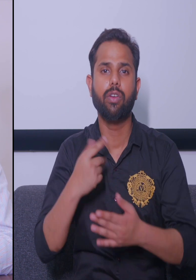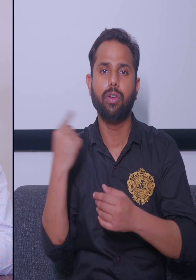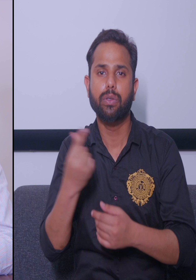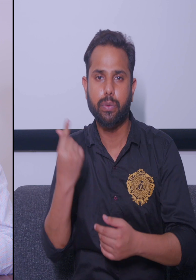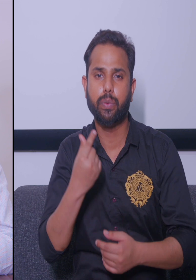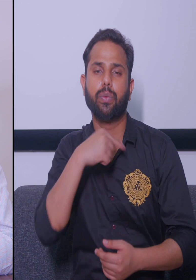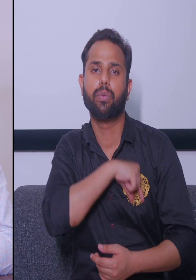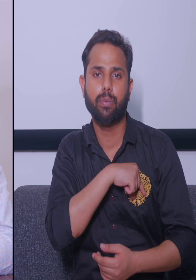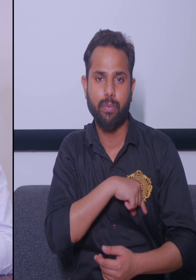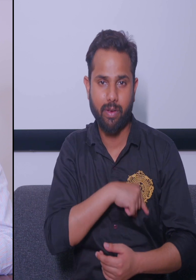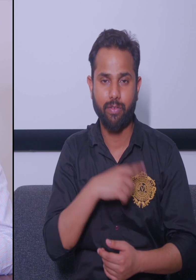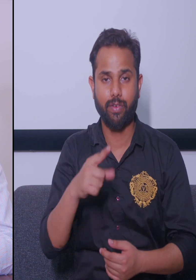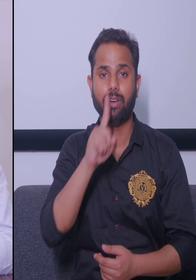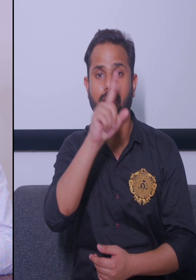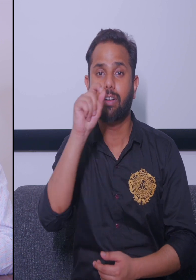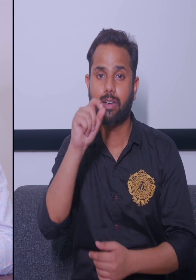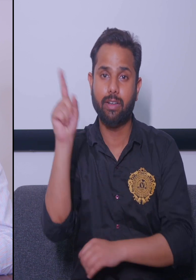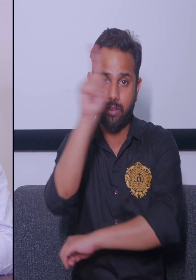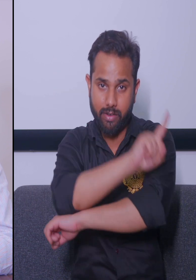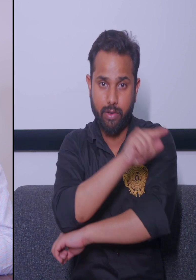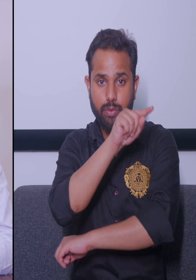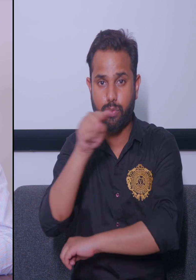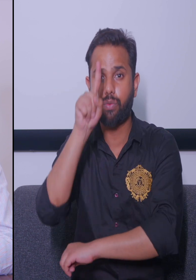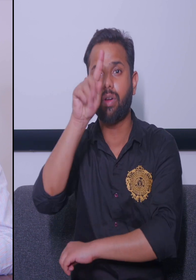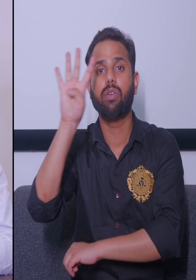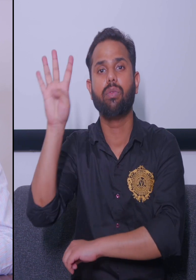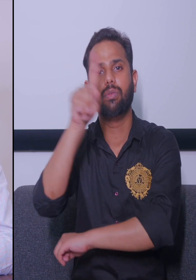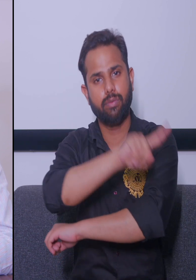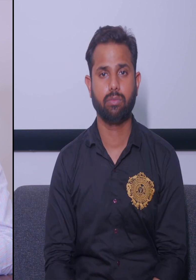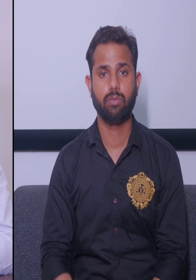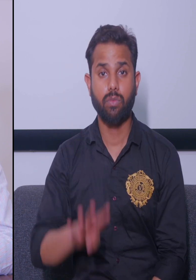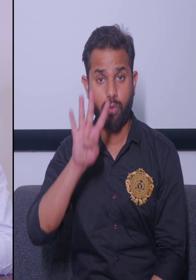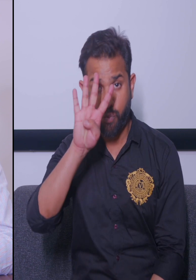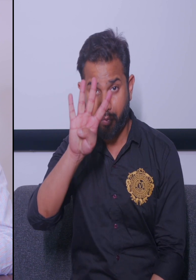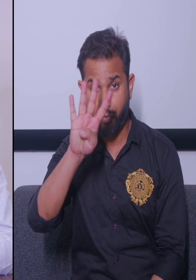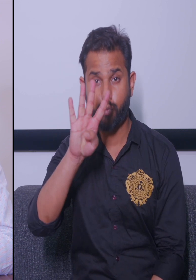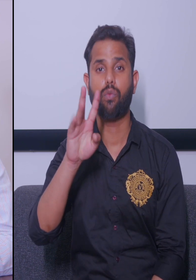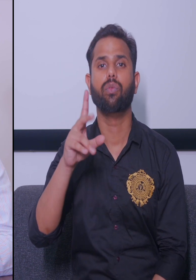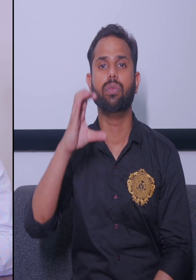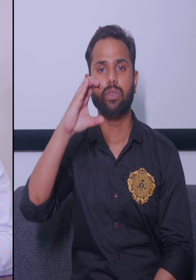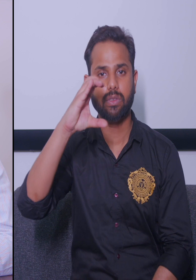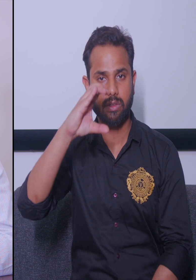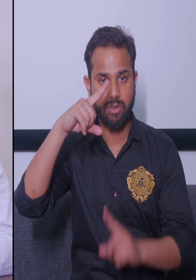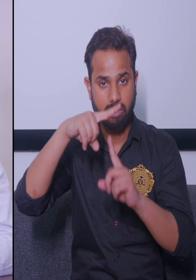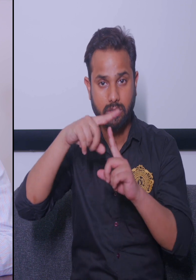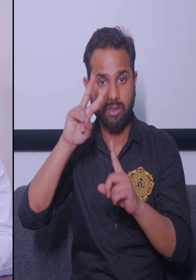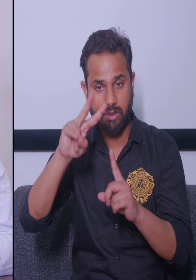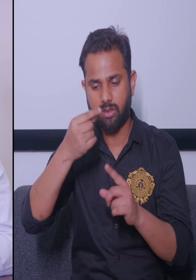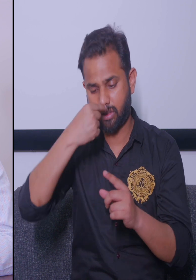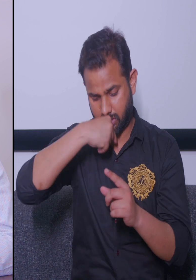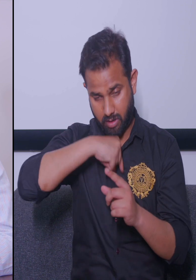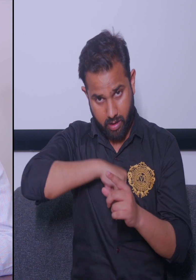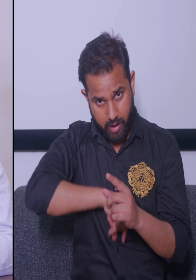एंटीबायोटिक्स। एंटीबायोटिक्स का यूज़ एच पाइलोरी इन्फेक्शन के लिए किया जाता है और इसे 10 से 14 दिन के लिए दिया जाता है। चौथा है एंडोस्कोपिक